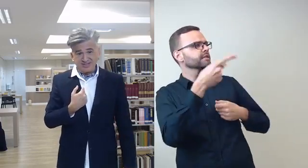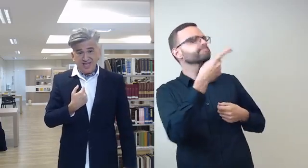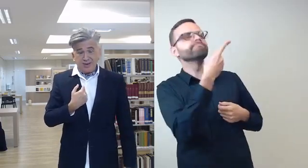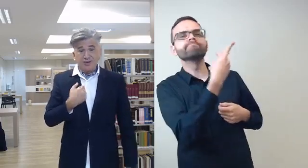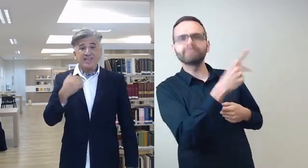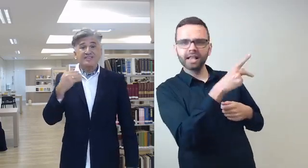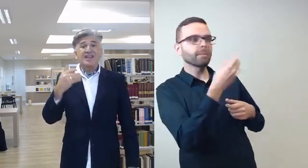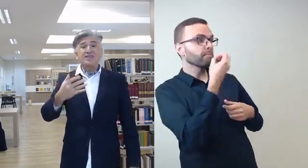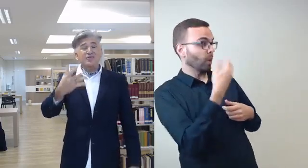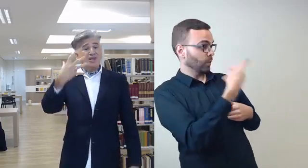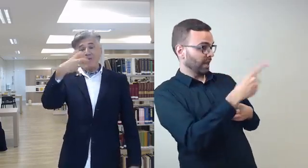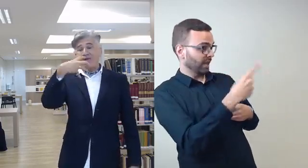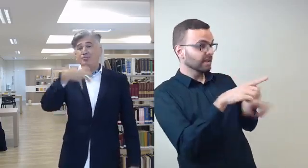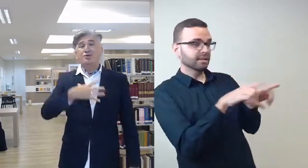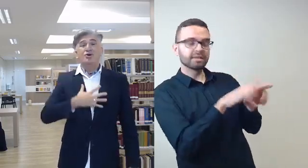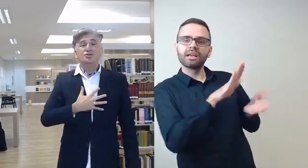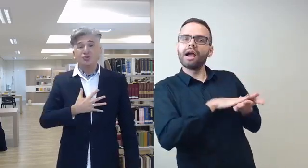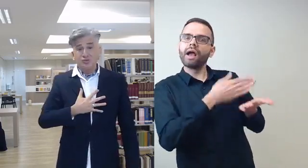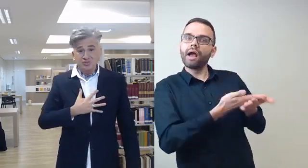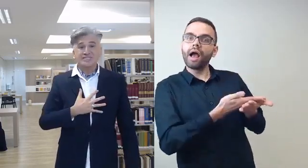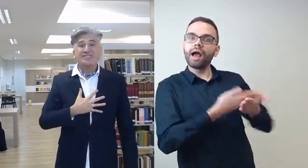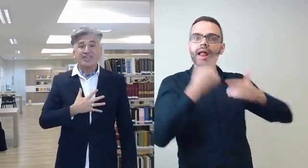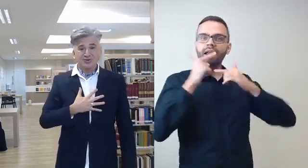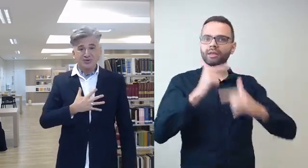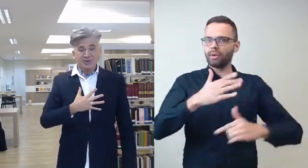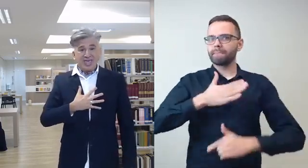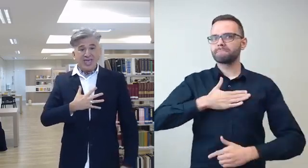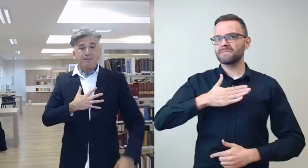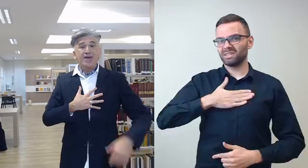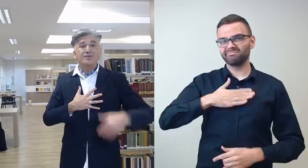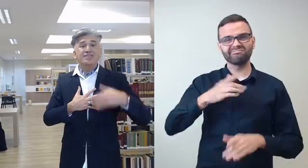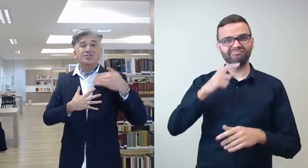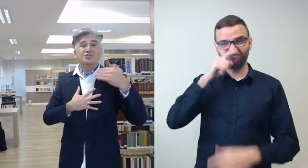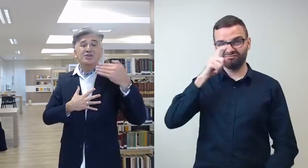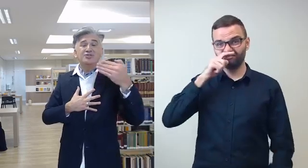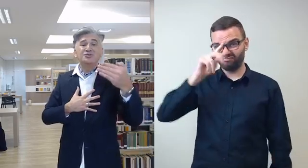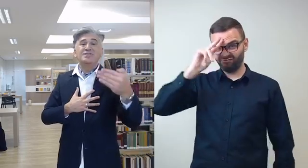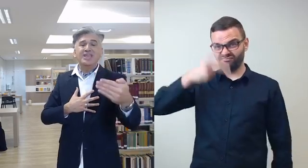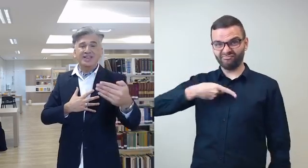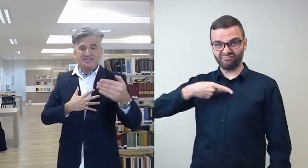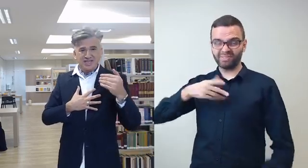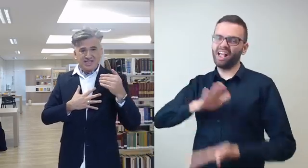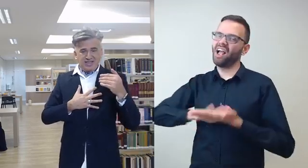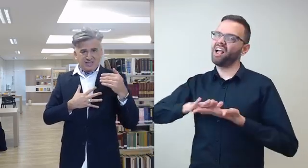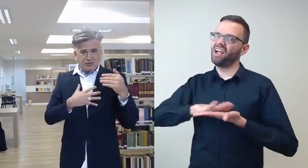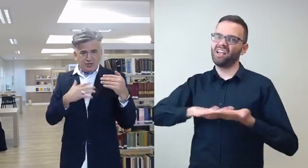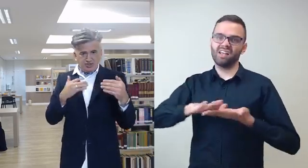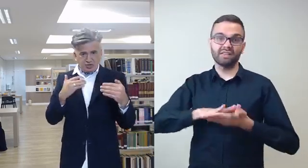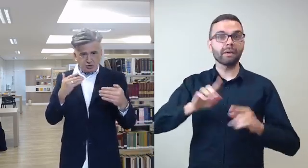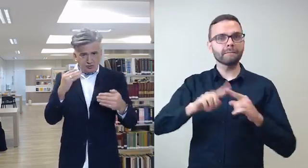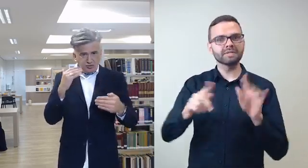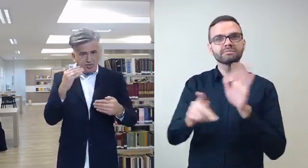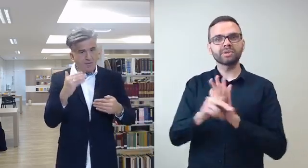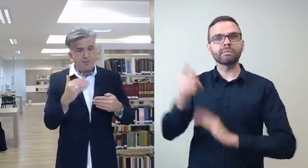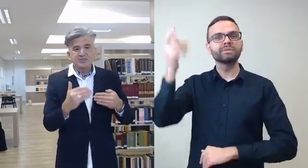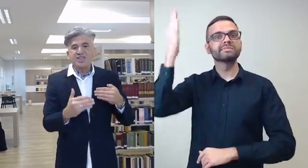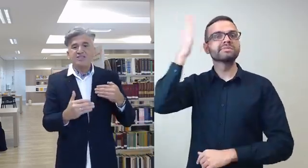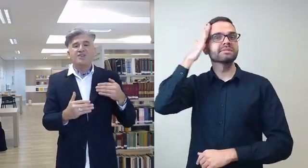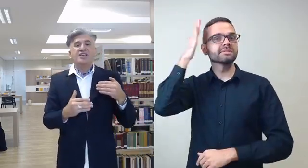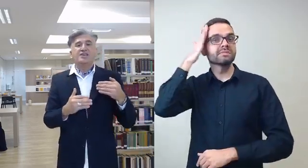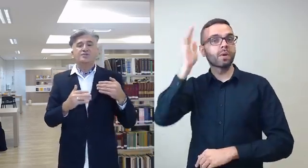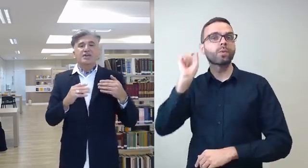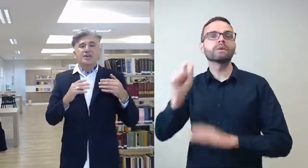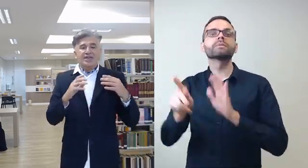intérpretes. Porque essa língua não é para o nosso gozo estético, é para o entendimento deles. Então, durante todo o tempo eu